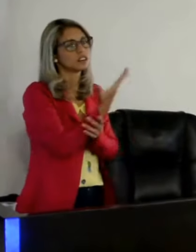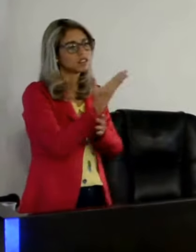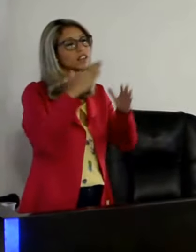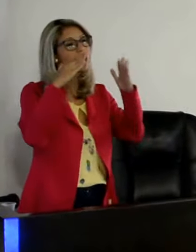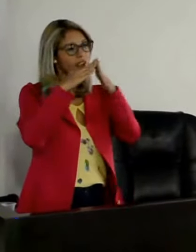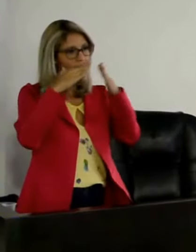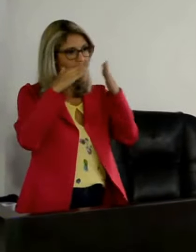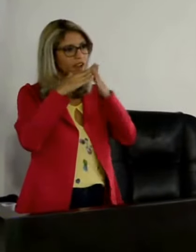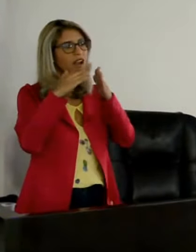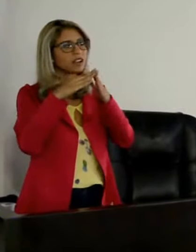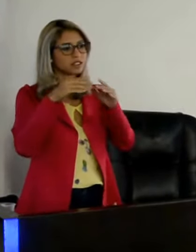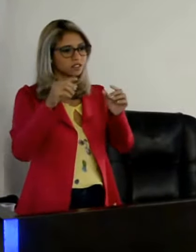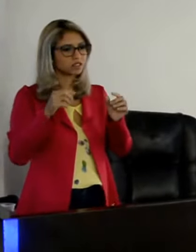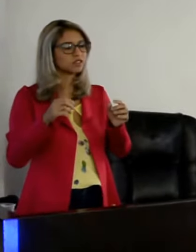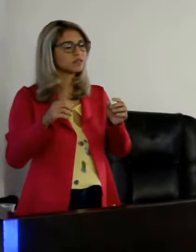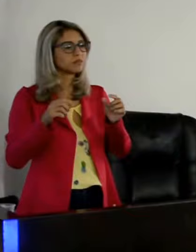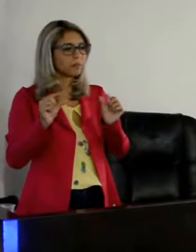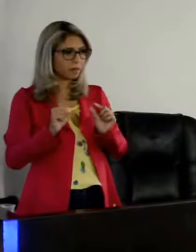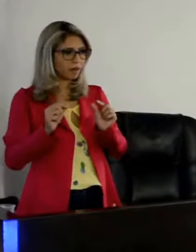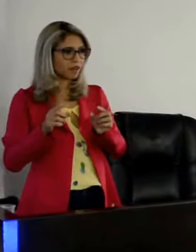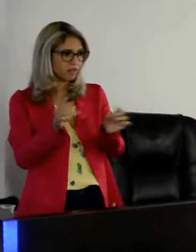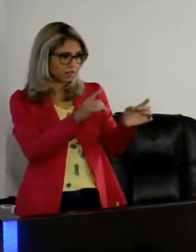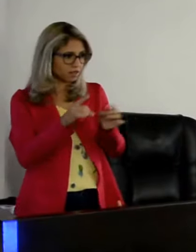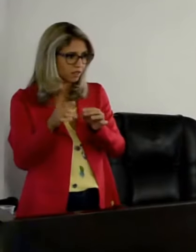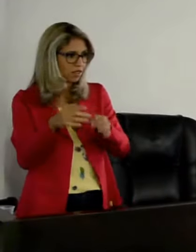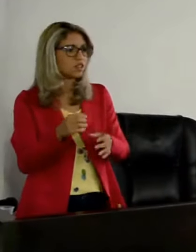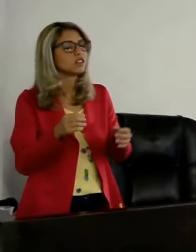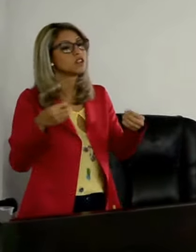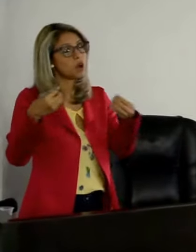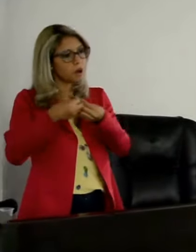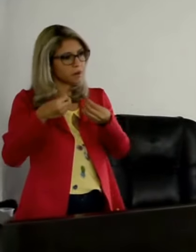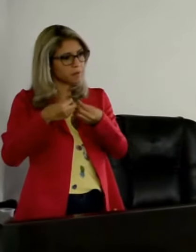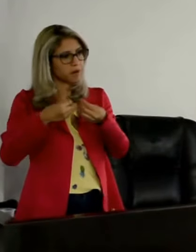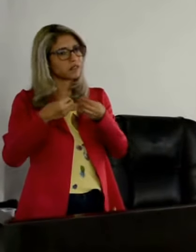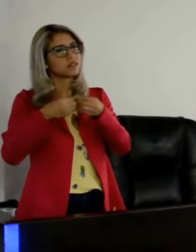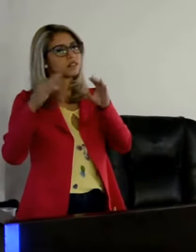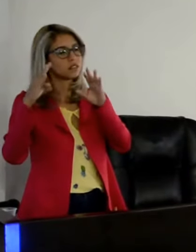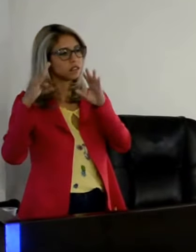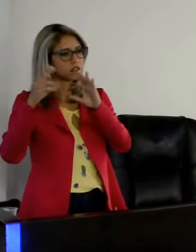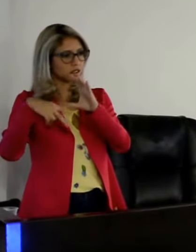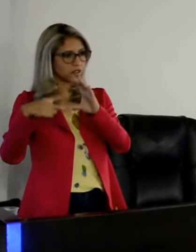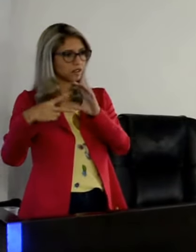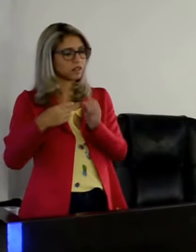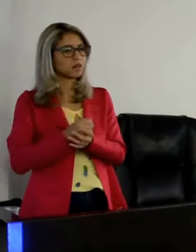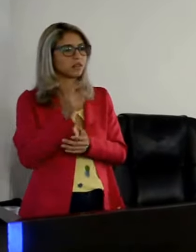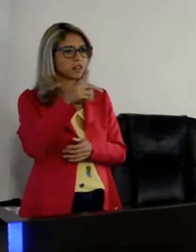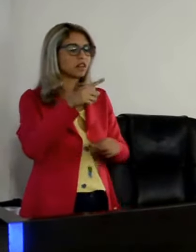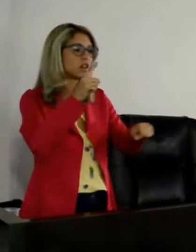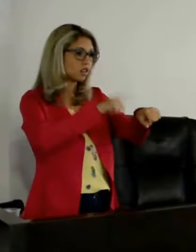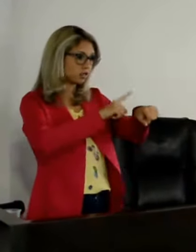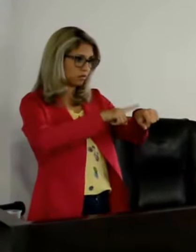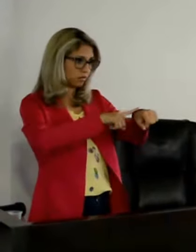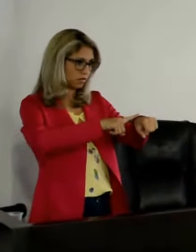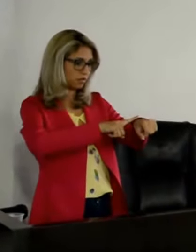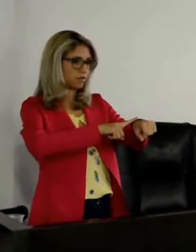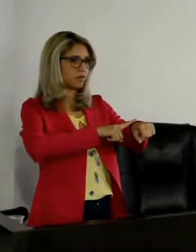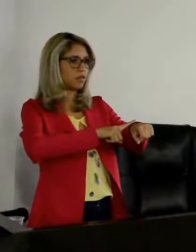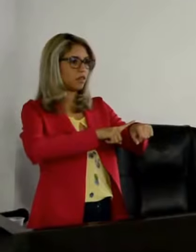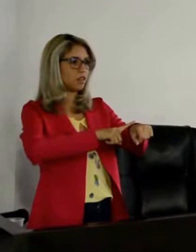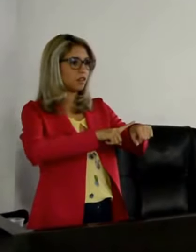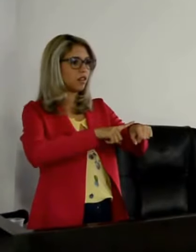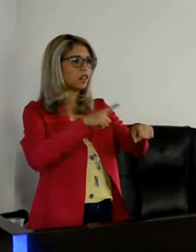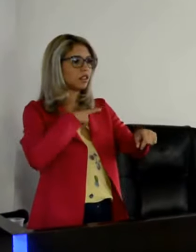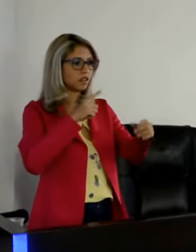ao lado da Câmara Municipal de Cabo Frio. Quero dizer também, hoje, às 19 horas, na inauguração